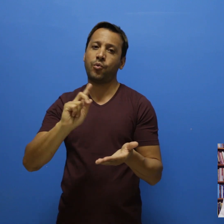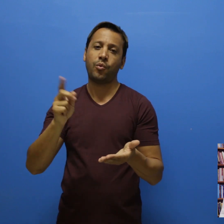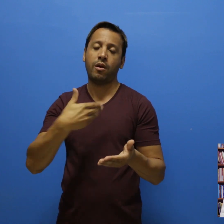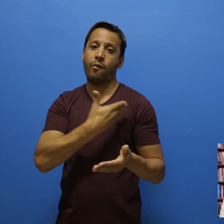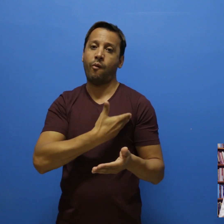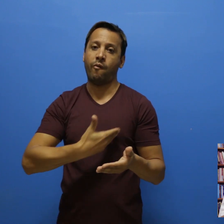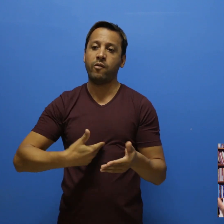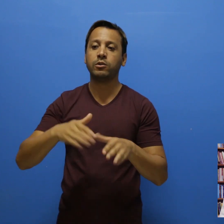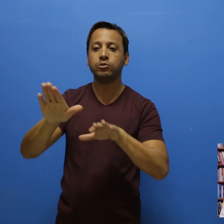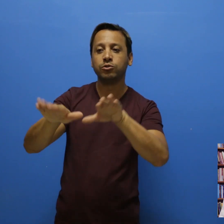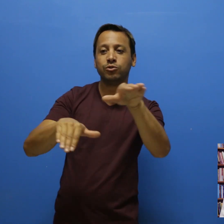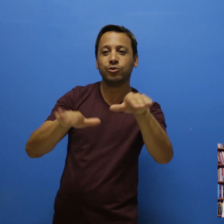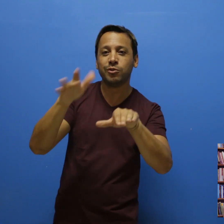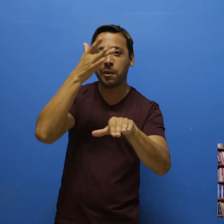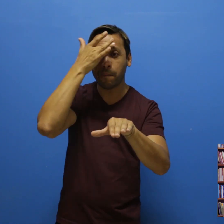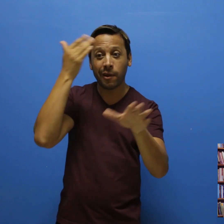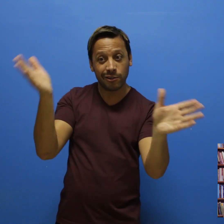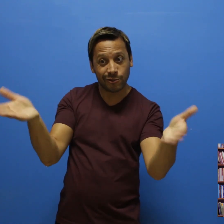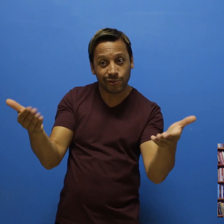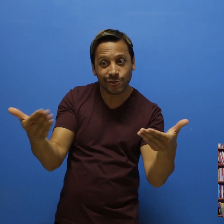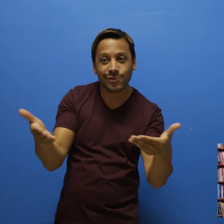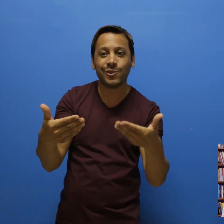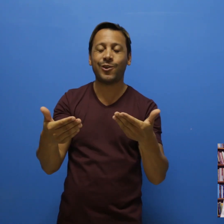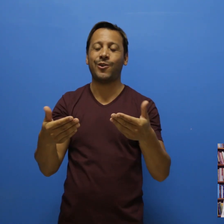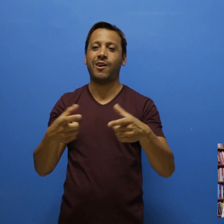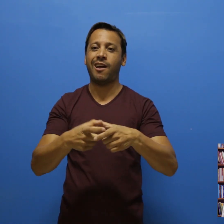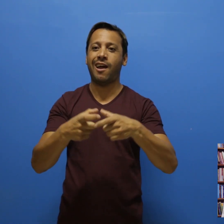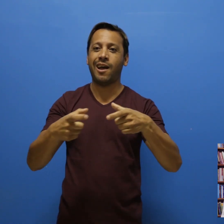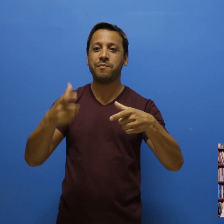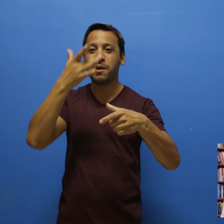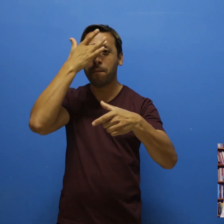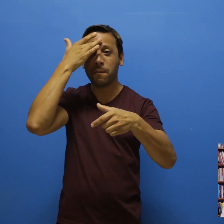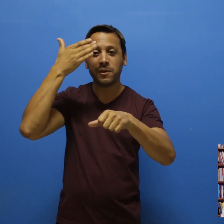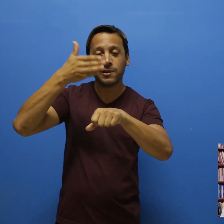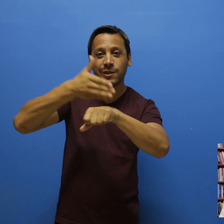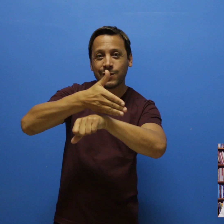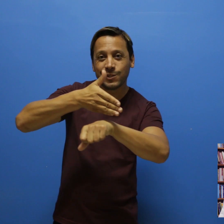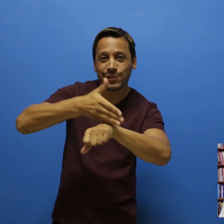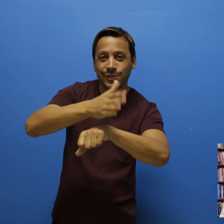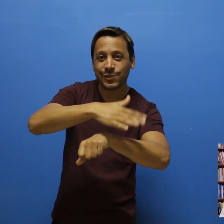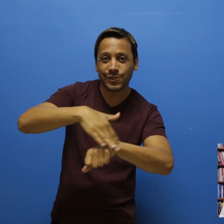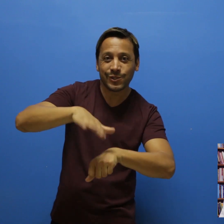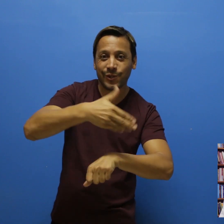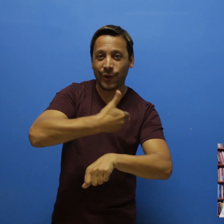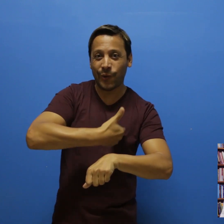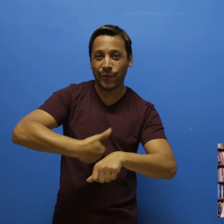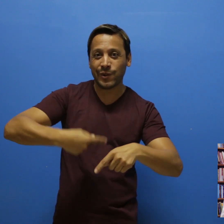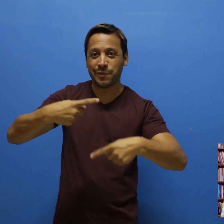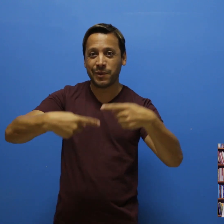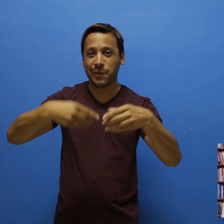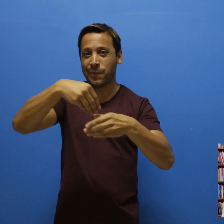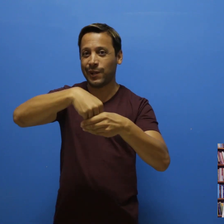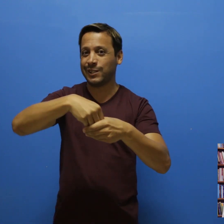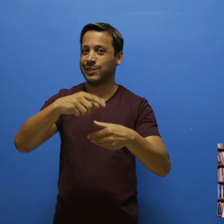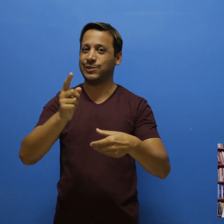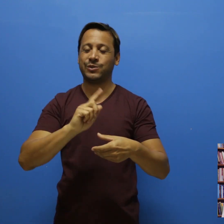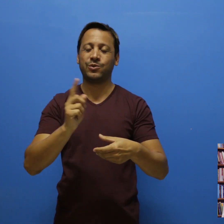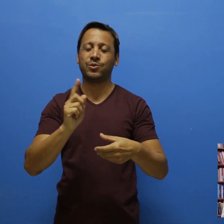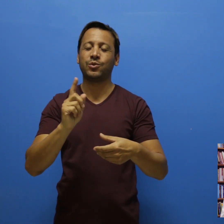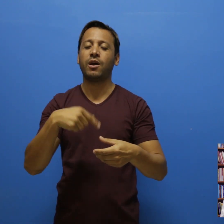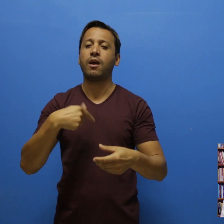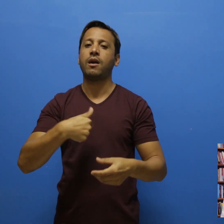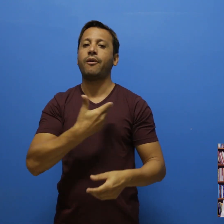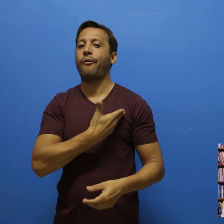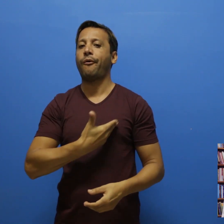participação, que amplie a participação das pessoas no debate político, mas ele é um regime que sempre